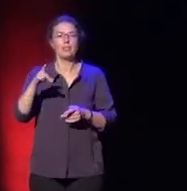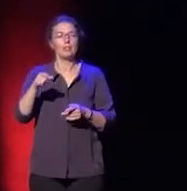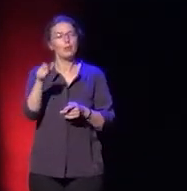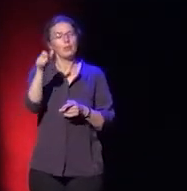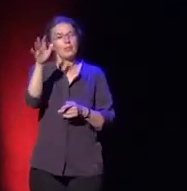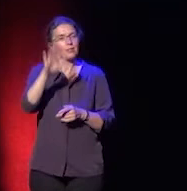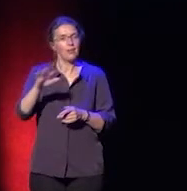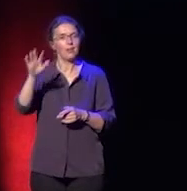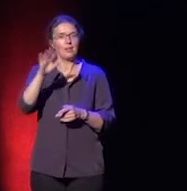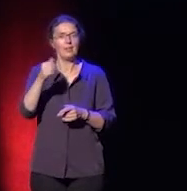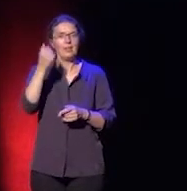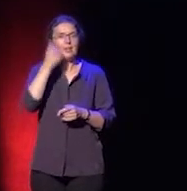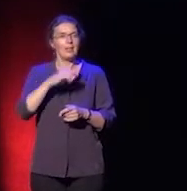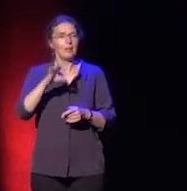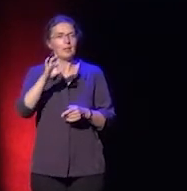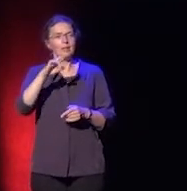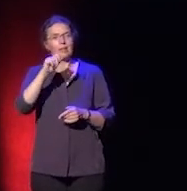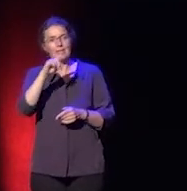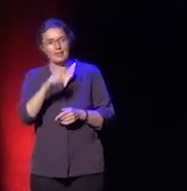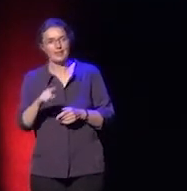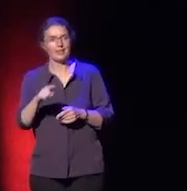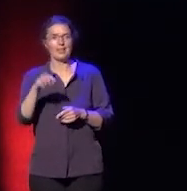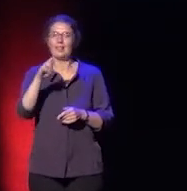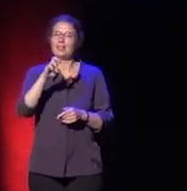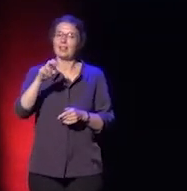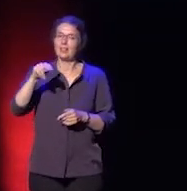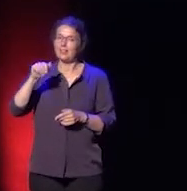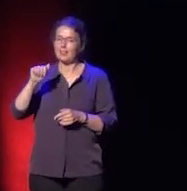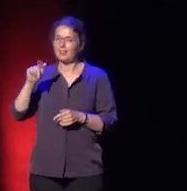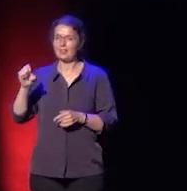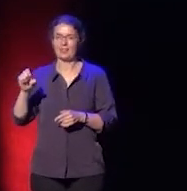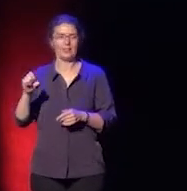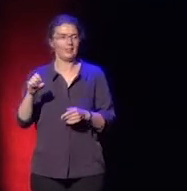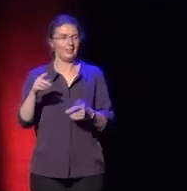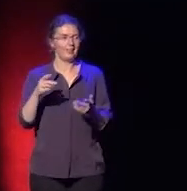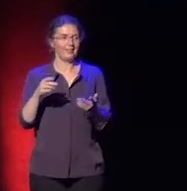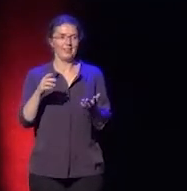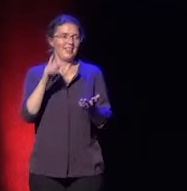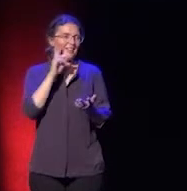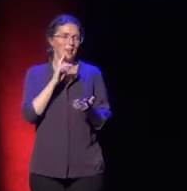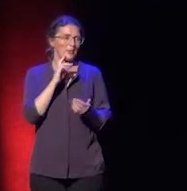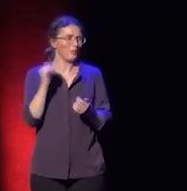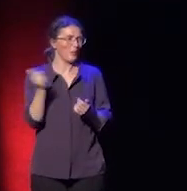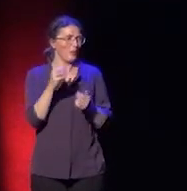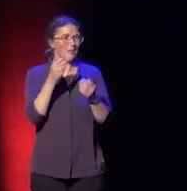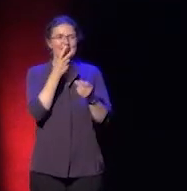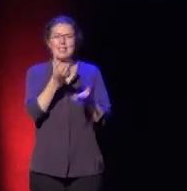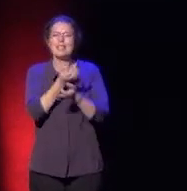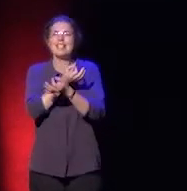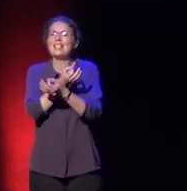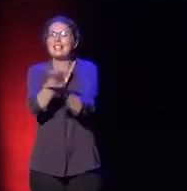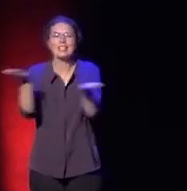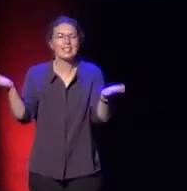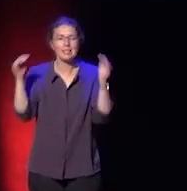Nordrhein-Westfalen, lieber Franz, liebe Renate, diese Lampen sind fantastisch. Man sieht nämlich nichts